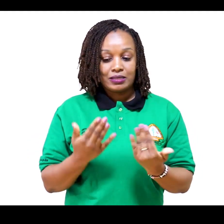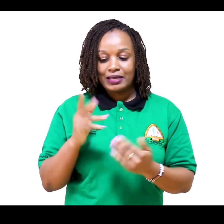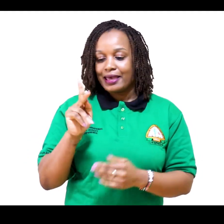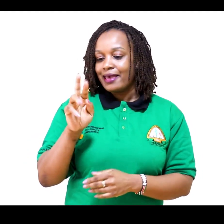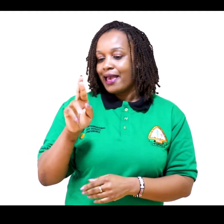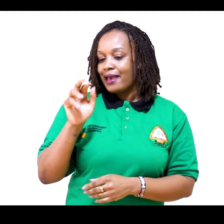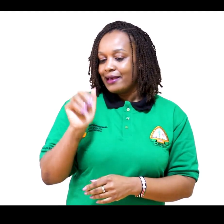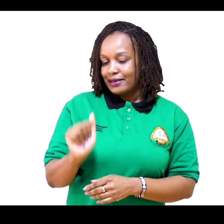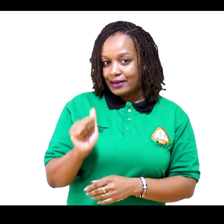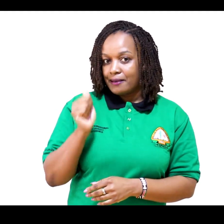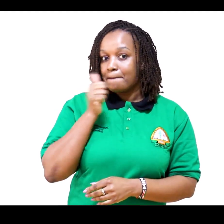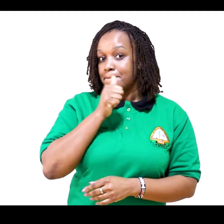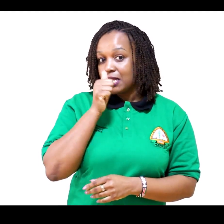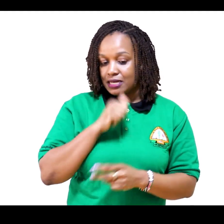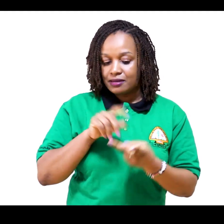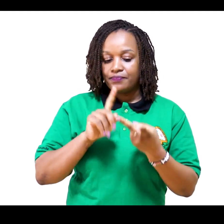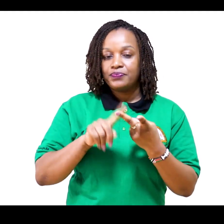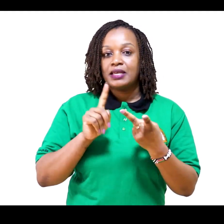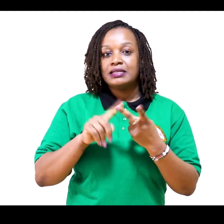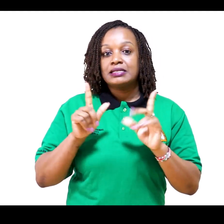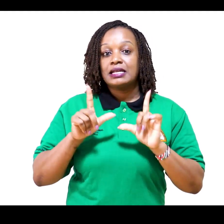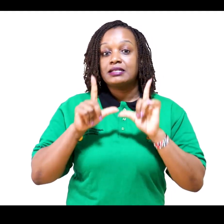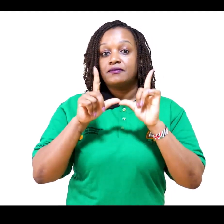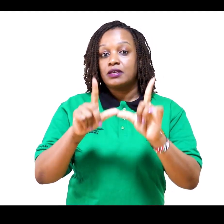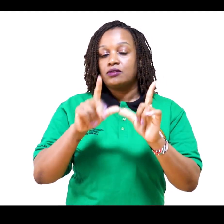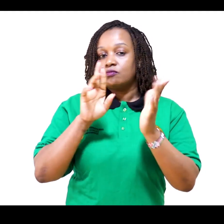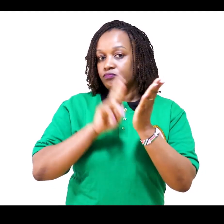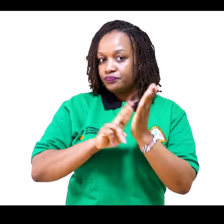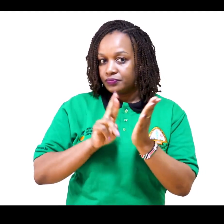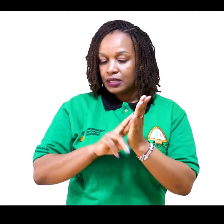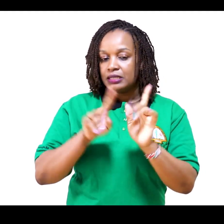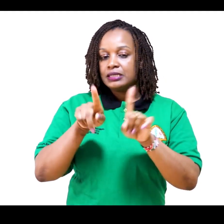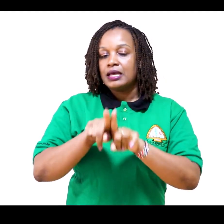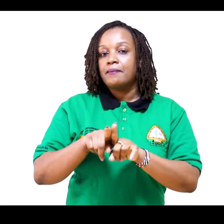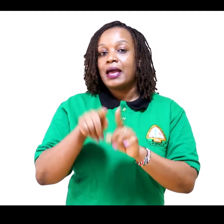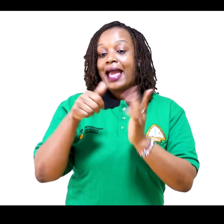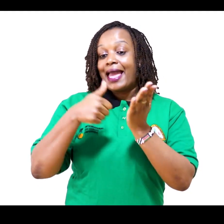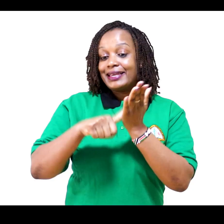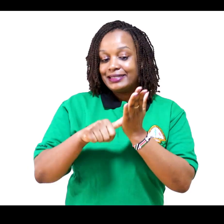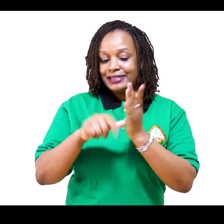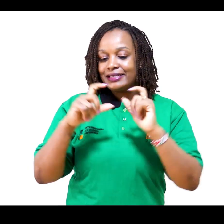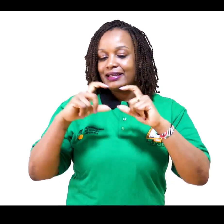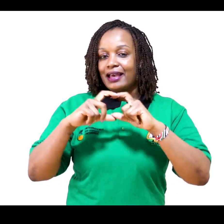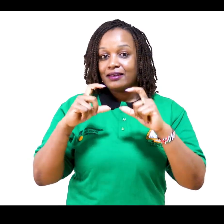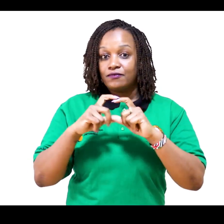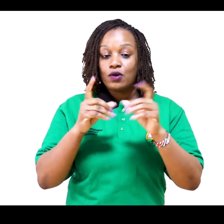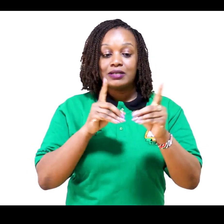yafuatayo: PIN ya KRA, cheti cha kuandikisha na kitambulisho cha